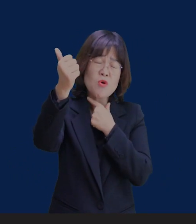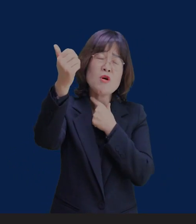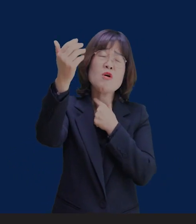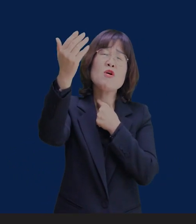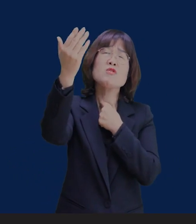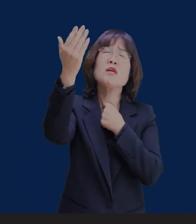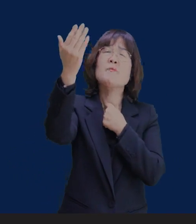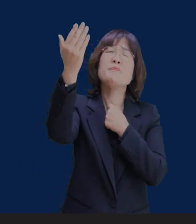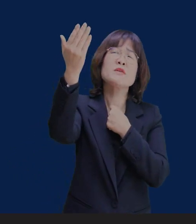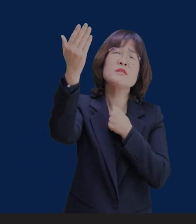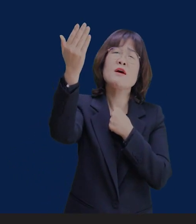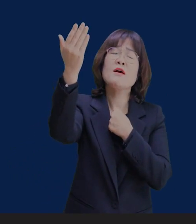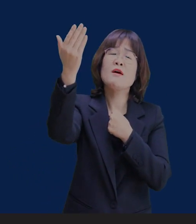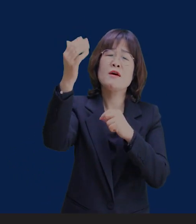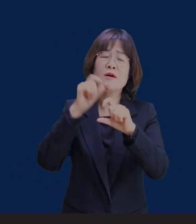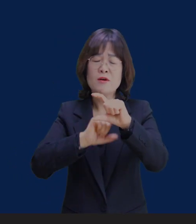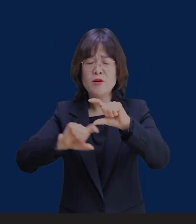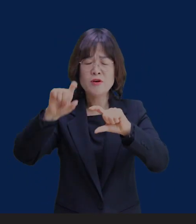주소서. 주님만을